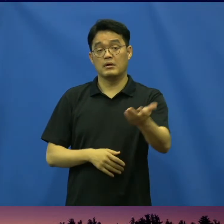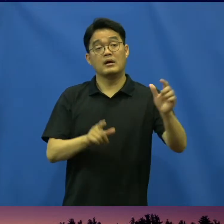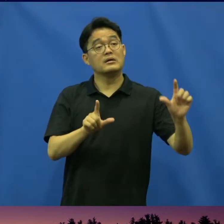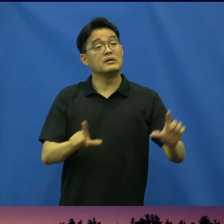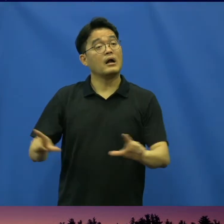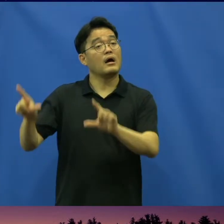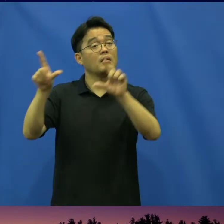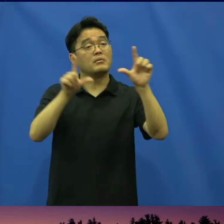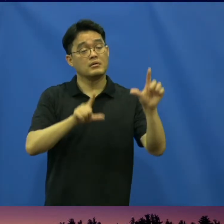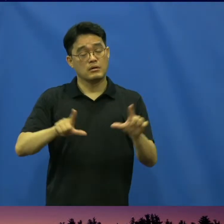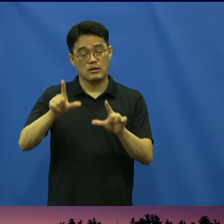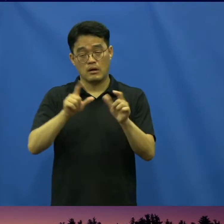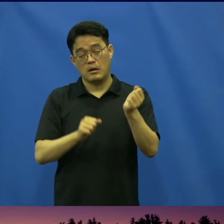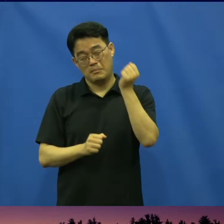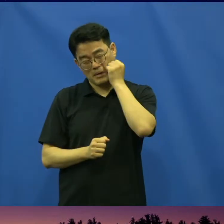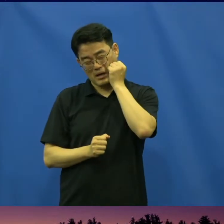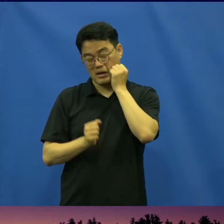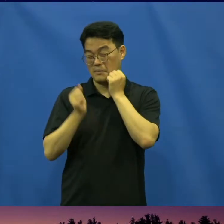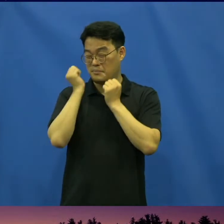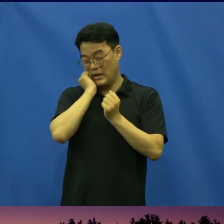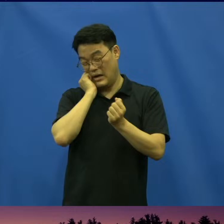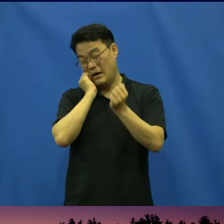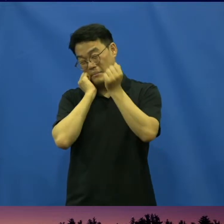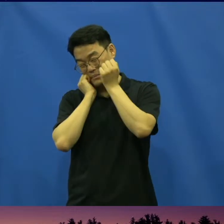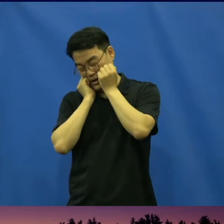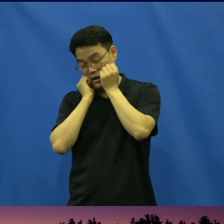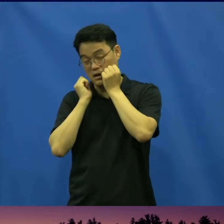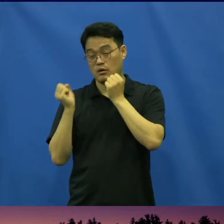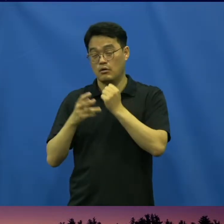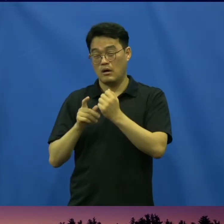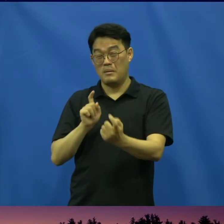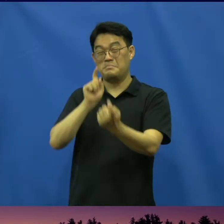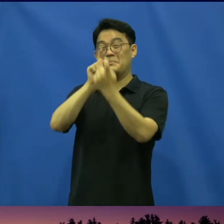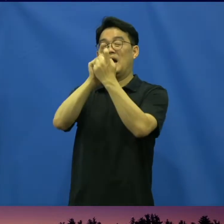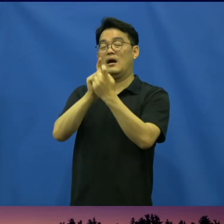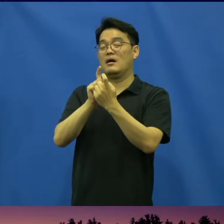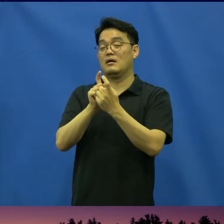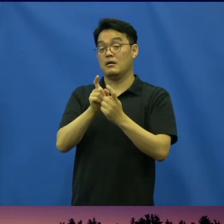근데 그 올무에 걸려들면 한순간 무너진다는 게, 삶은 한순간 뒤집힌다는 거예요.